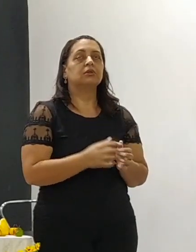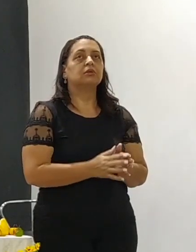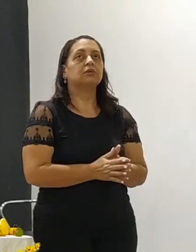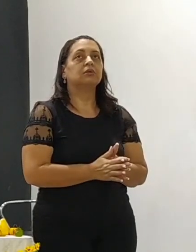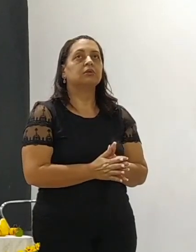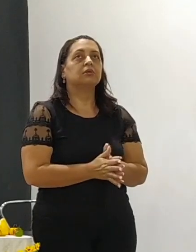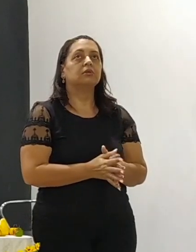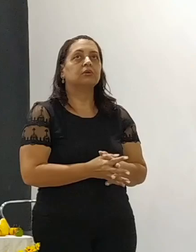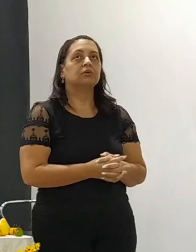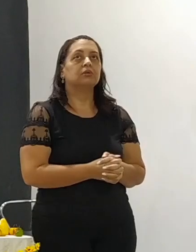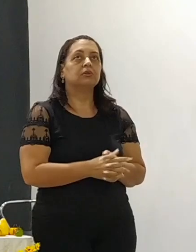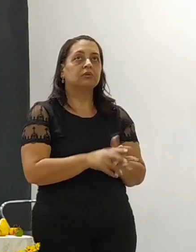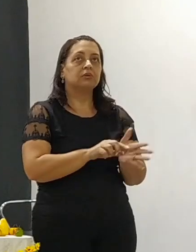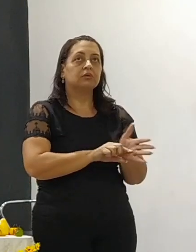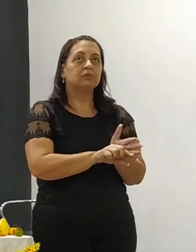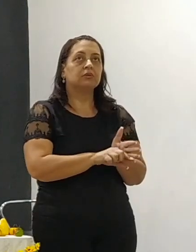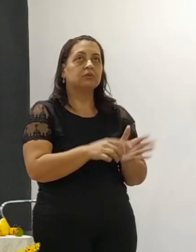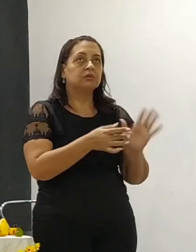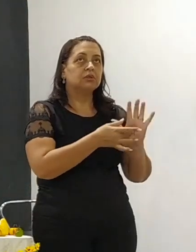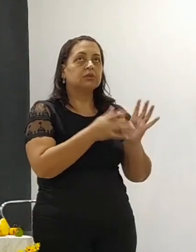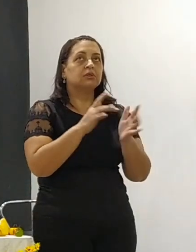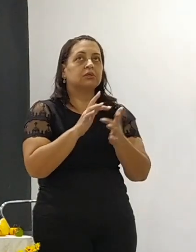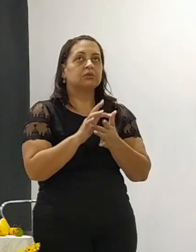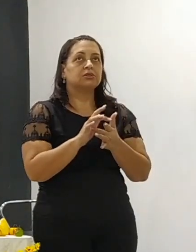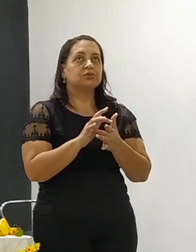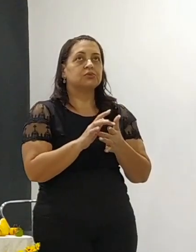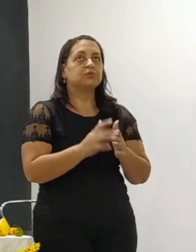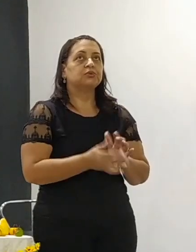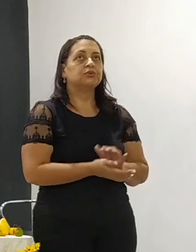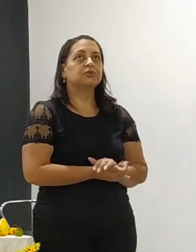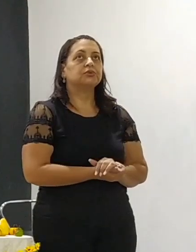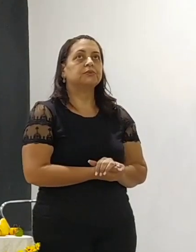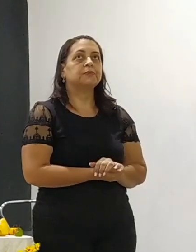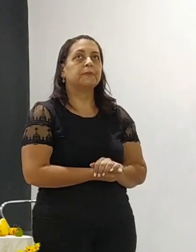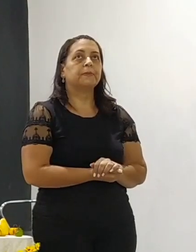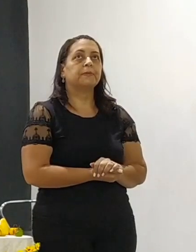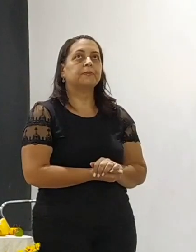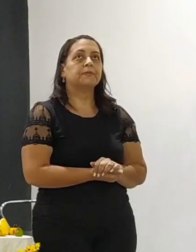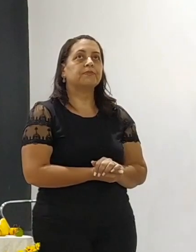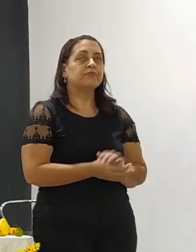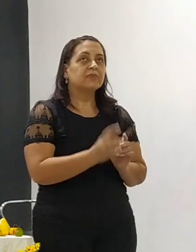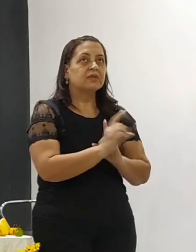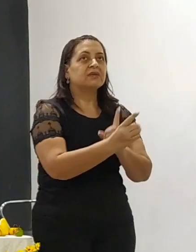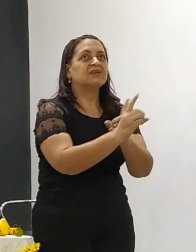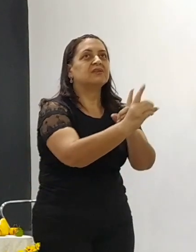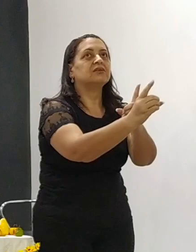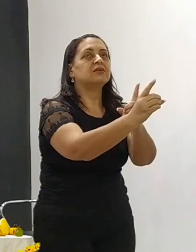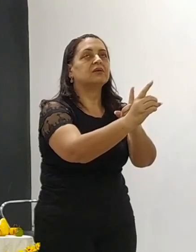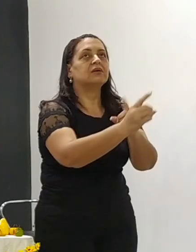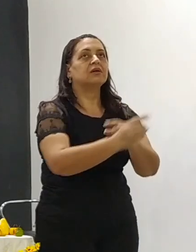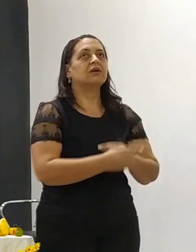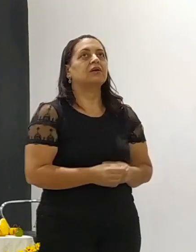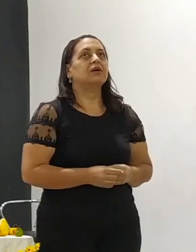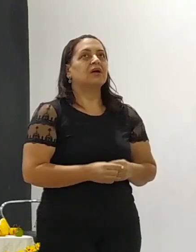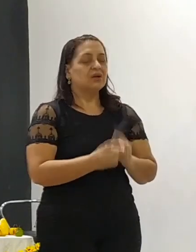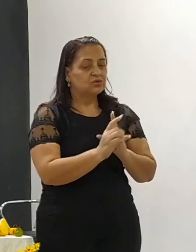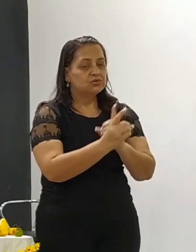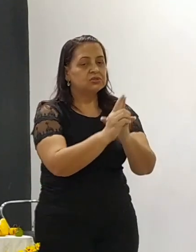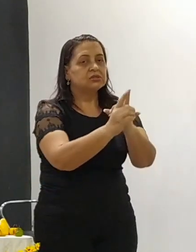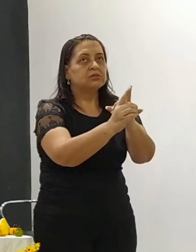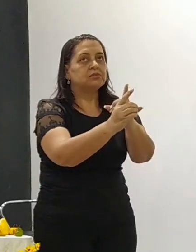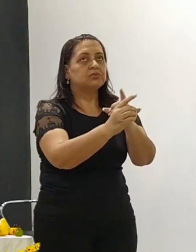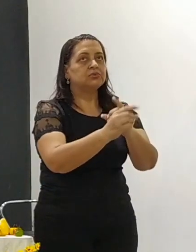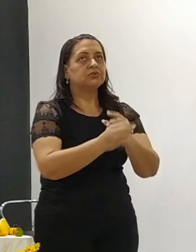no versículo de número 2, Jesus envia os discípulos. Agora os discípulos estão enviando aos seus